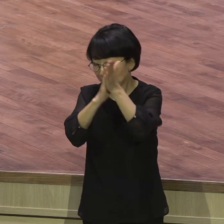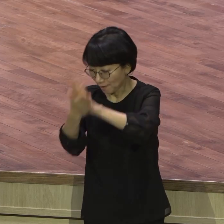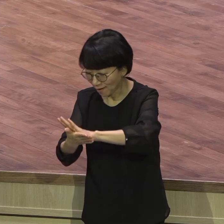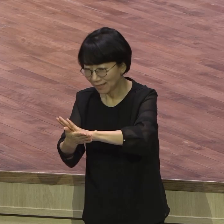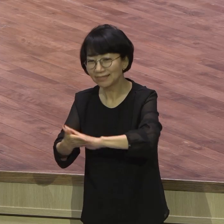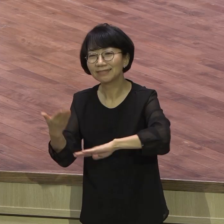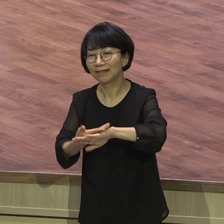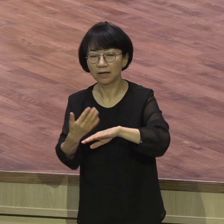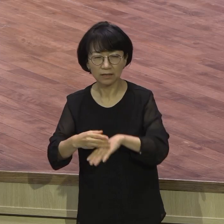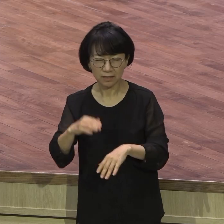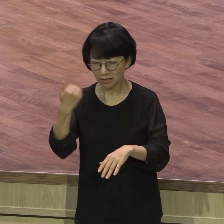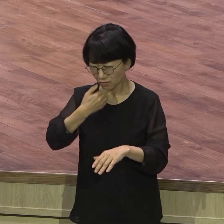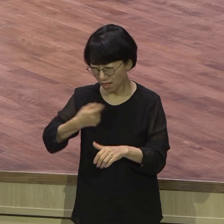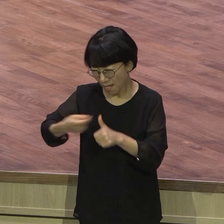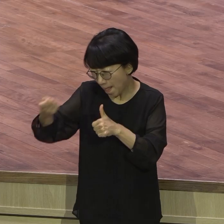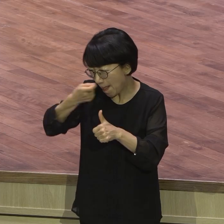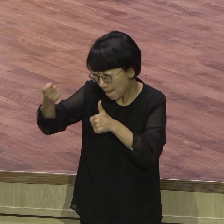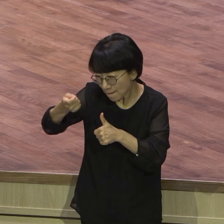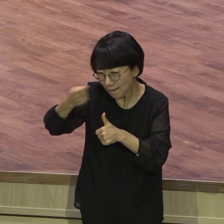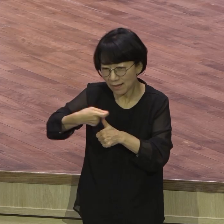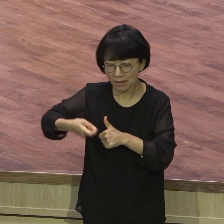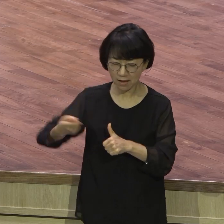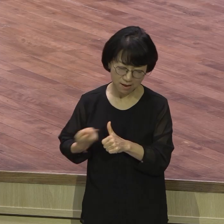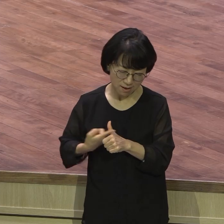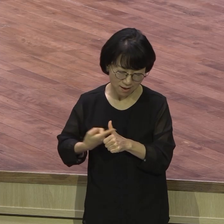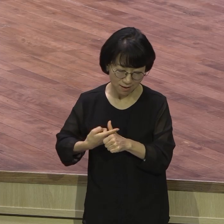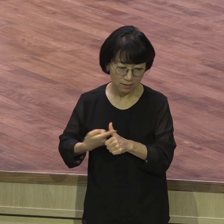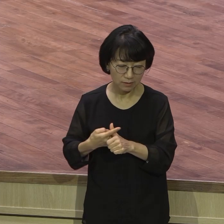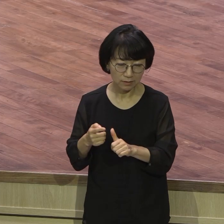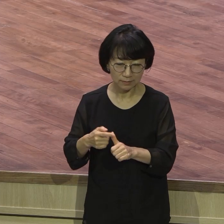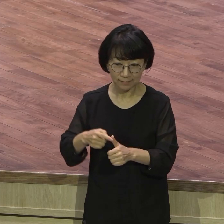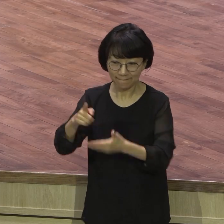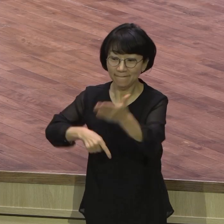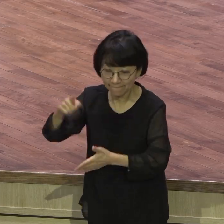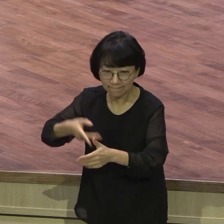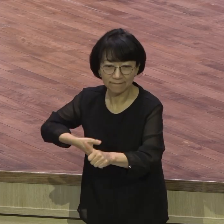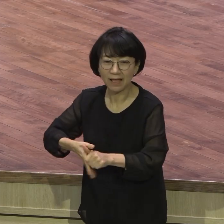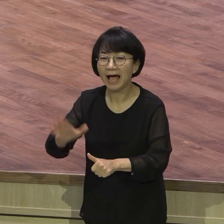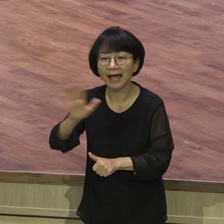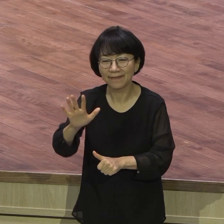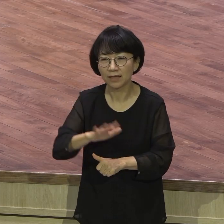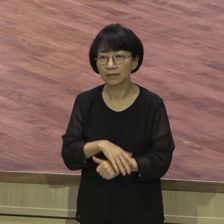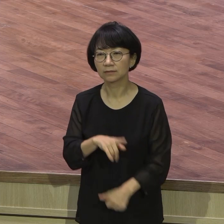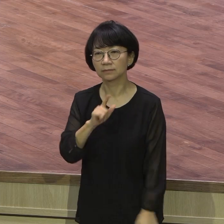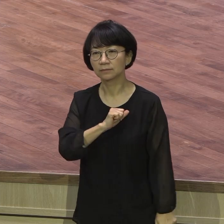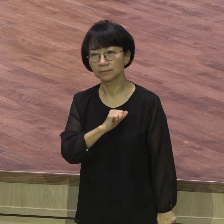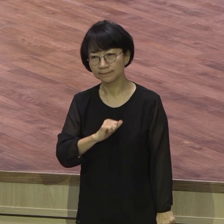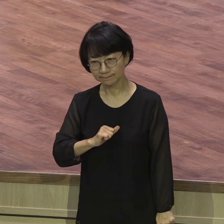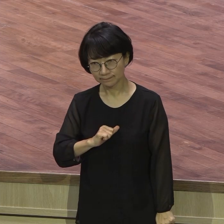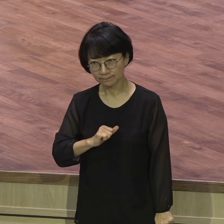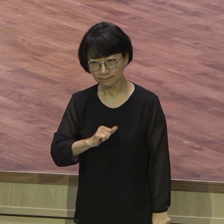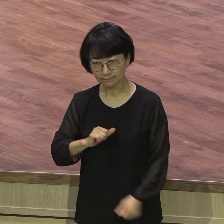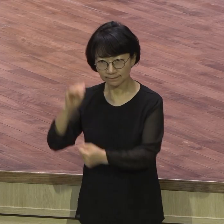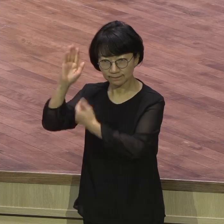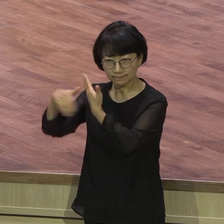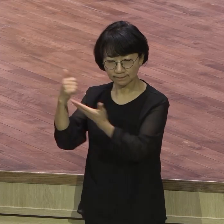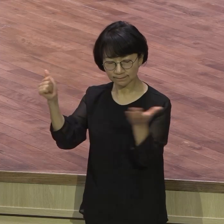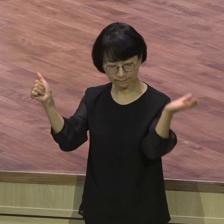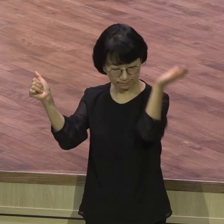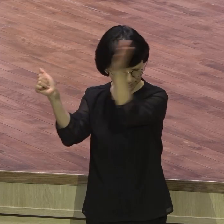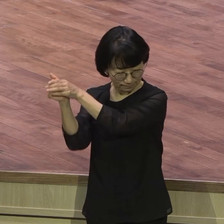엉구한 욕을 하고 비방 손에 입혀도 절대로 반사 안 해요 갚지 않습니다 하나님께 다 맡깁니다